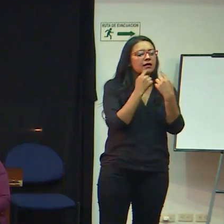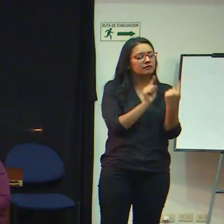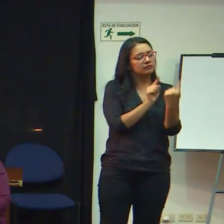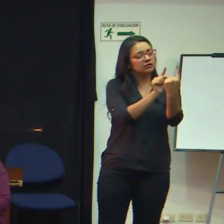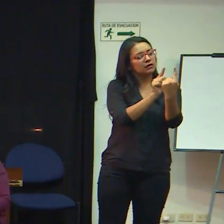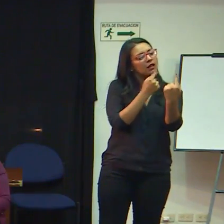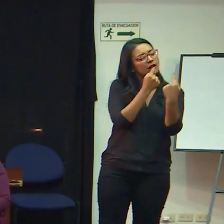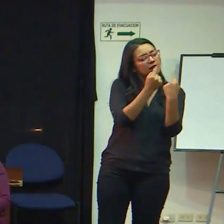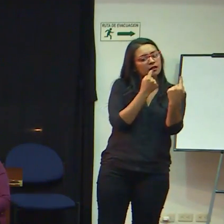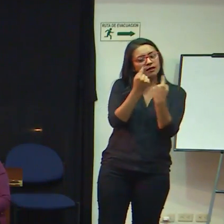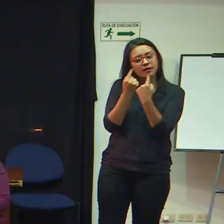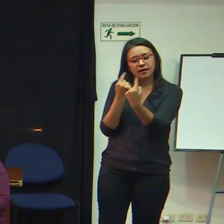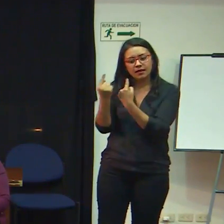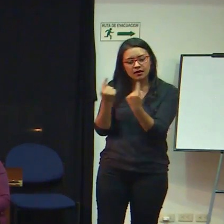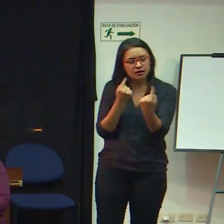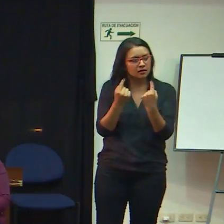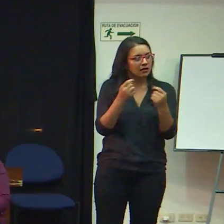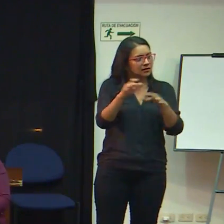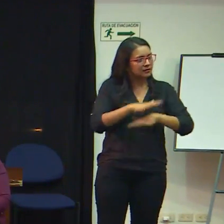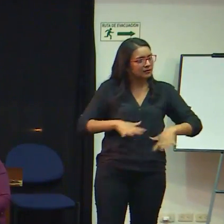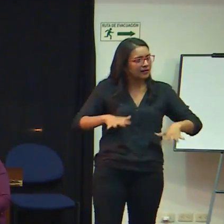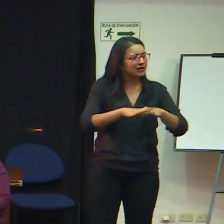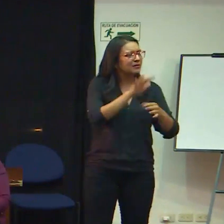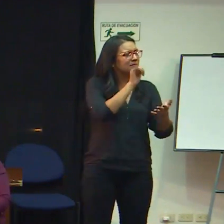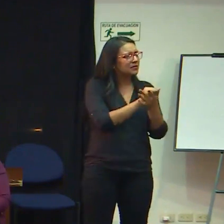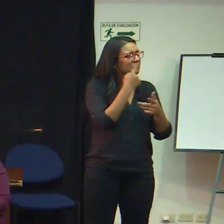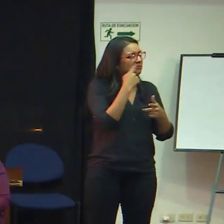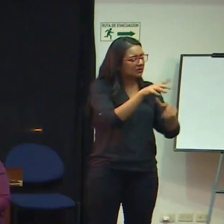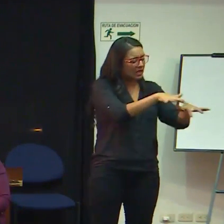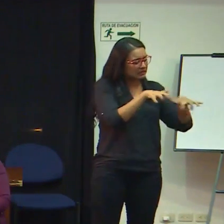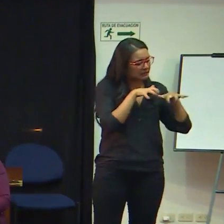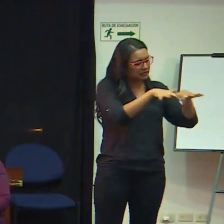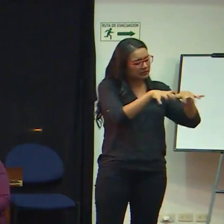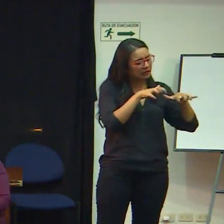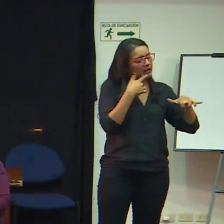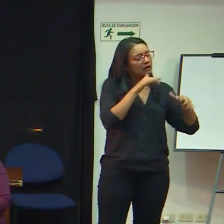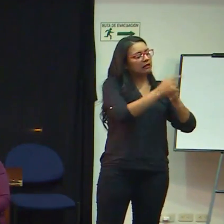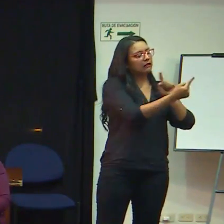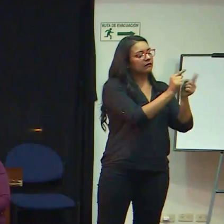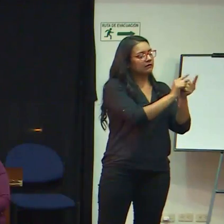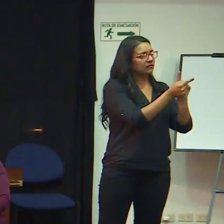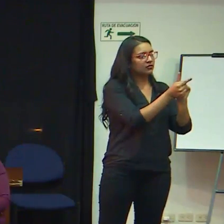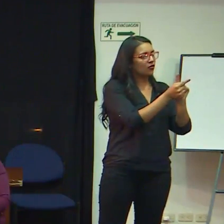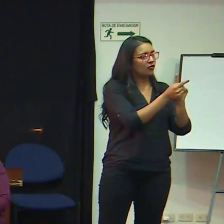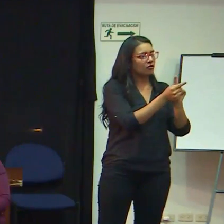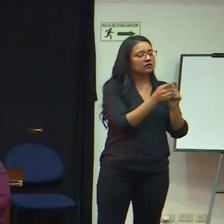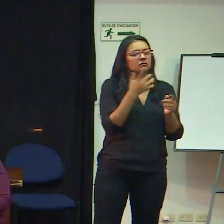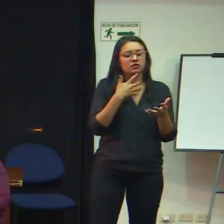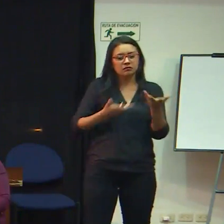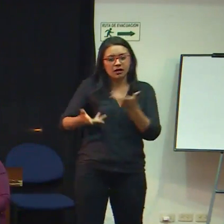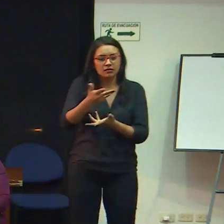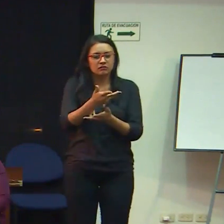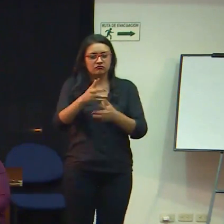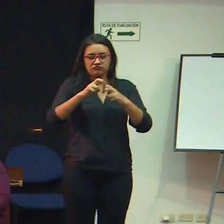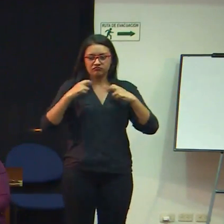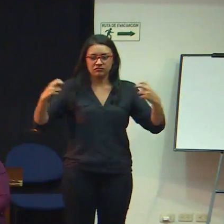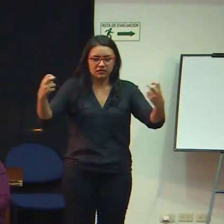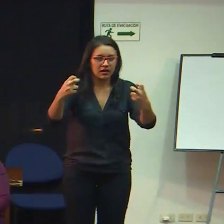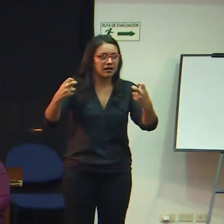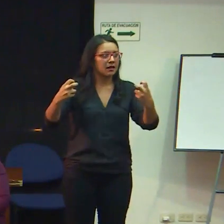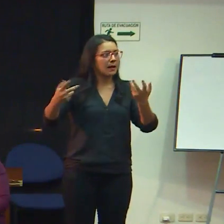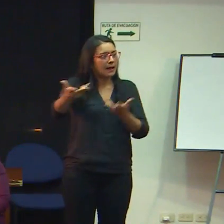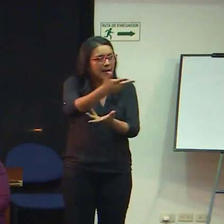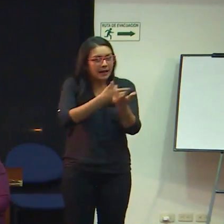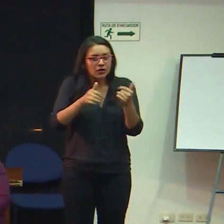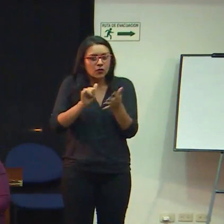más cercano, de encontrarnos en otros espacios que no sean simplemente los asamblearios, sino en espacios de tertulias, en espacios de encuentros